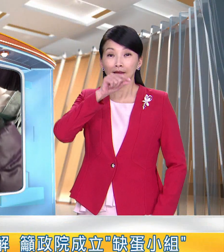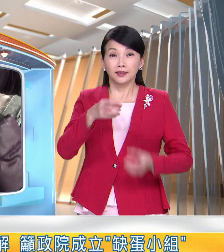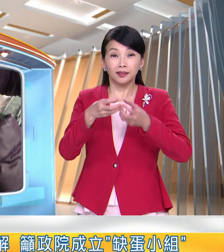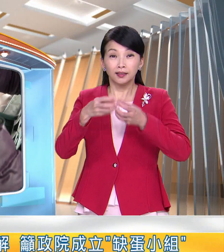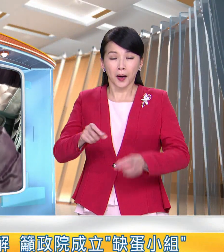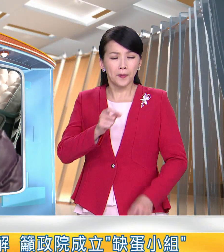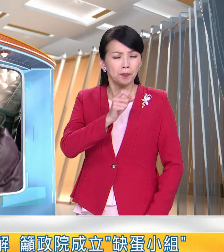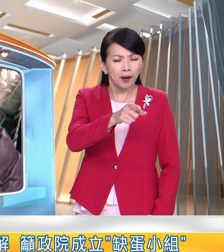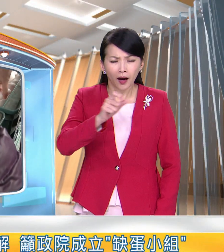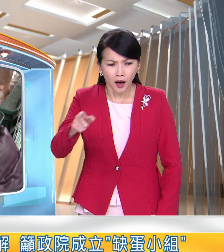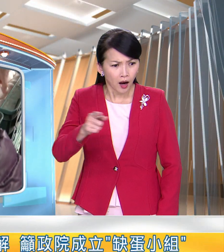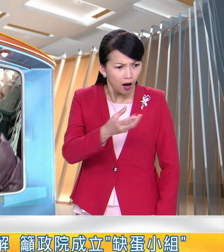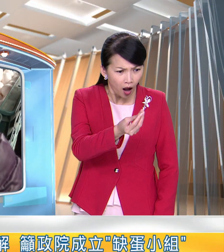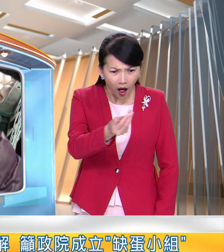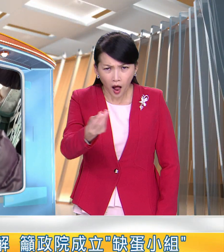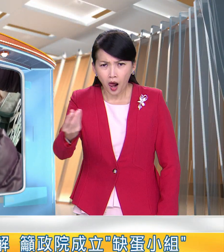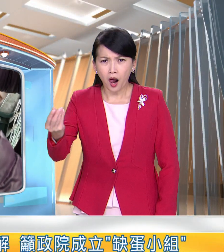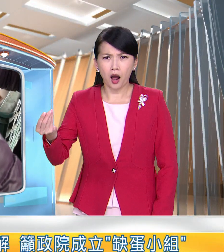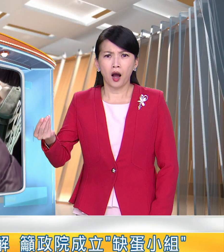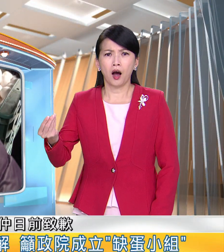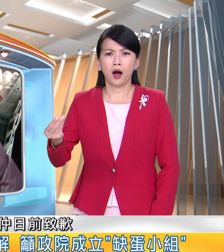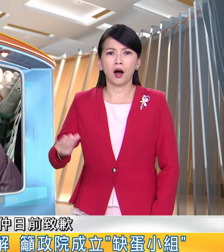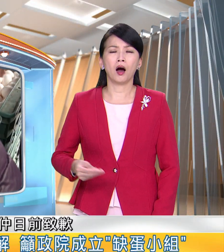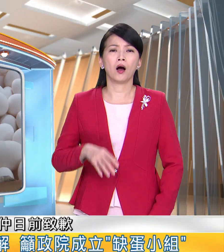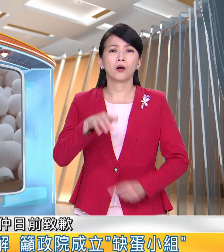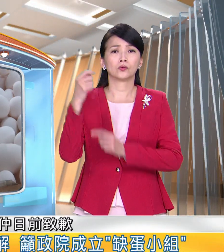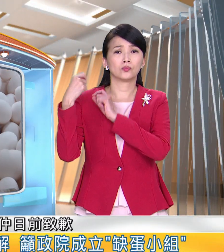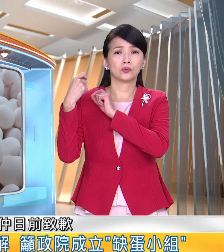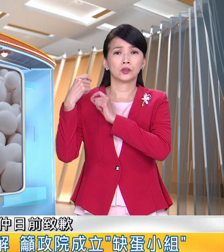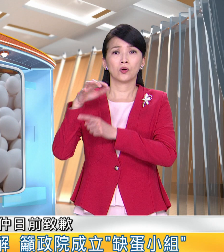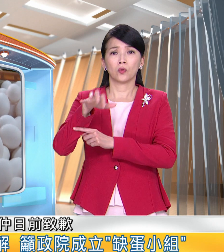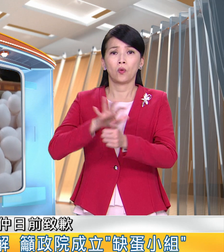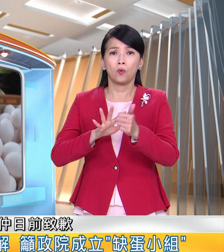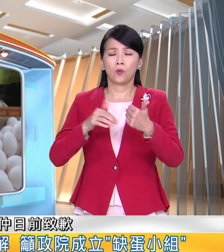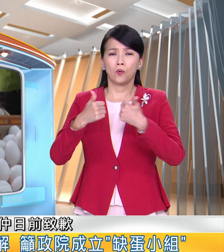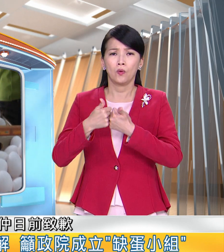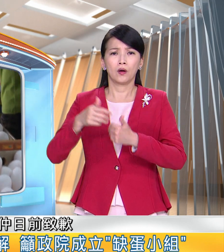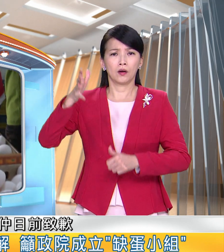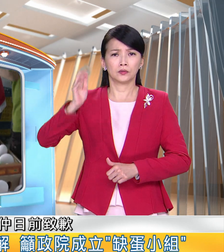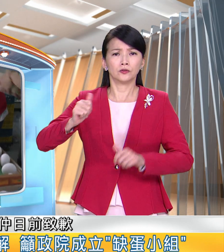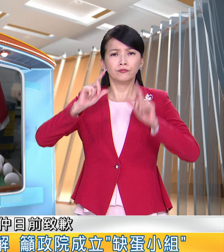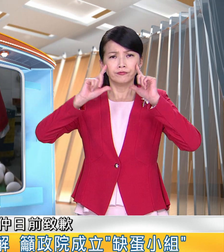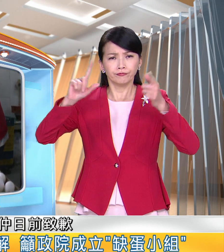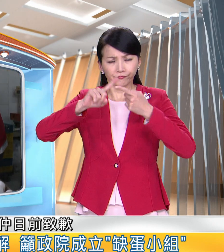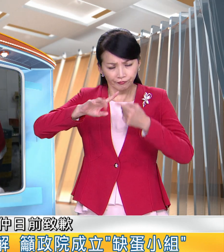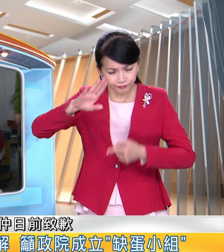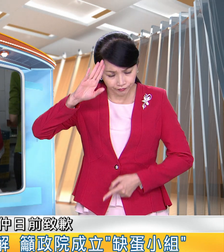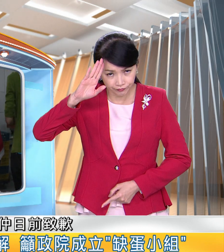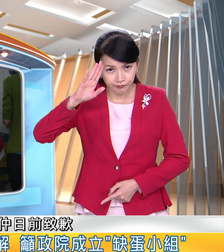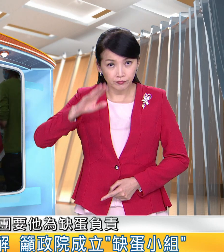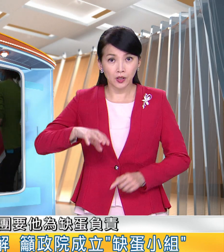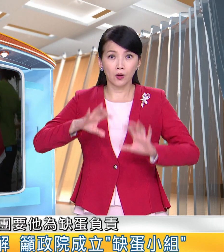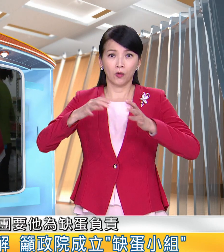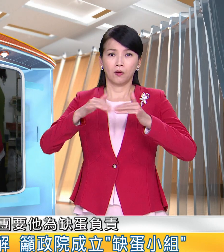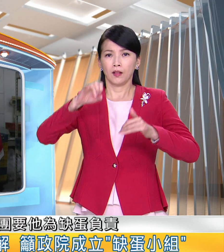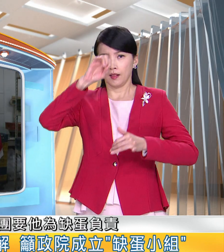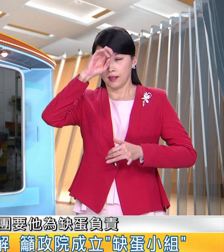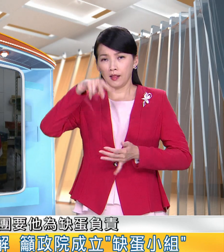全台出现缺蛋潮，农委会主委陈吉仲日前致歉，国民党立法院党